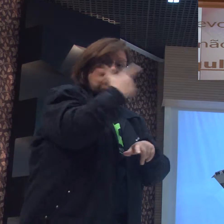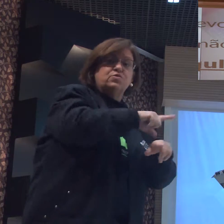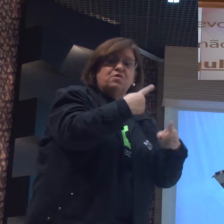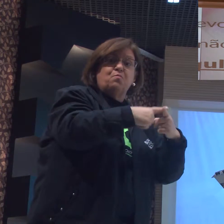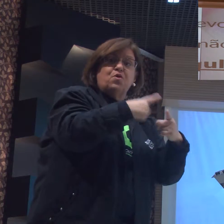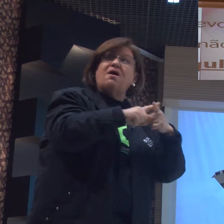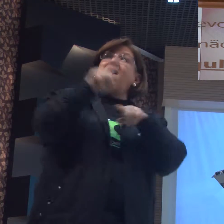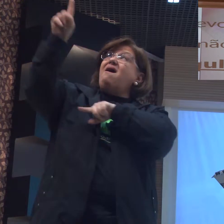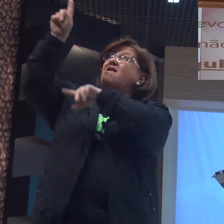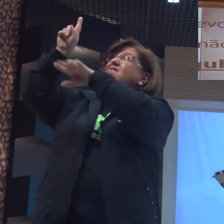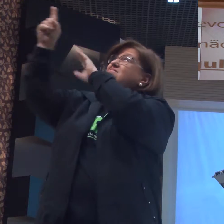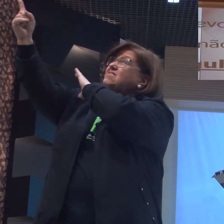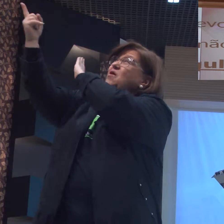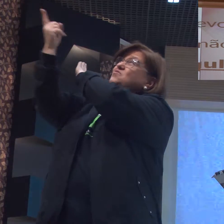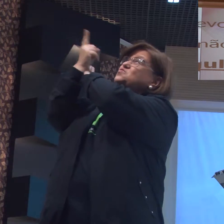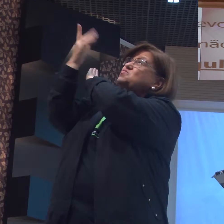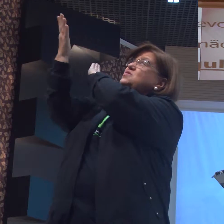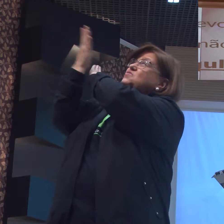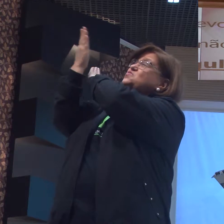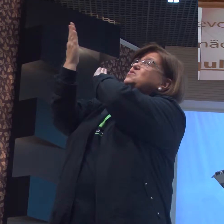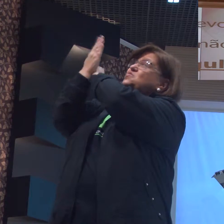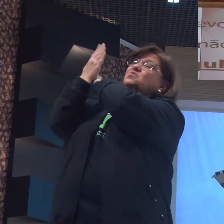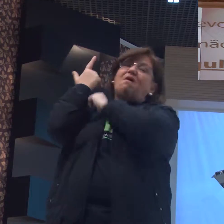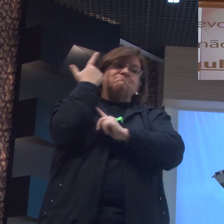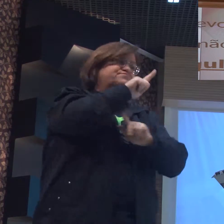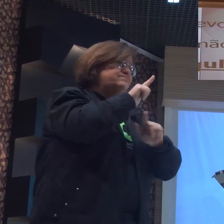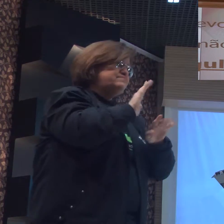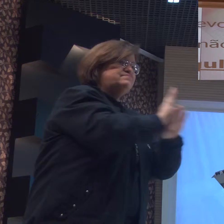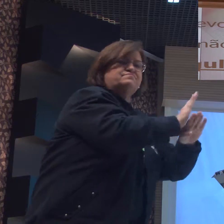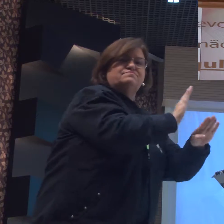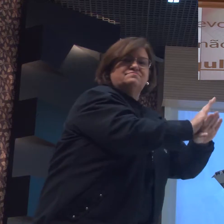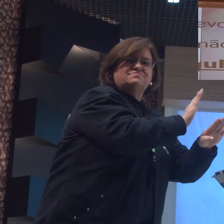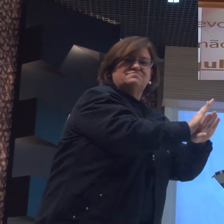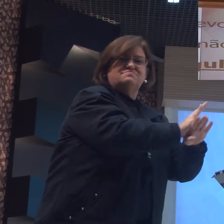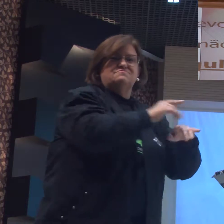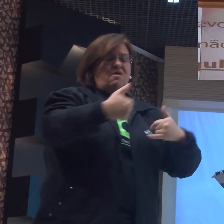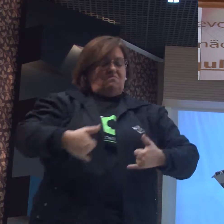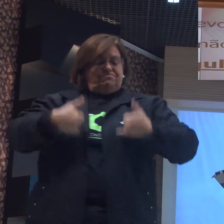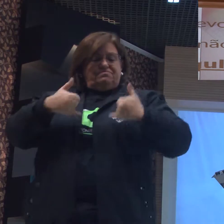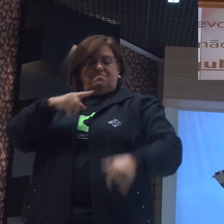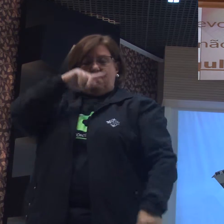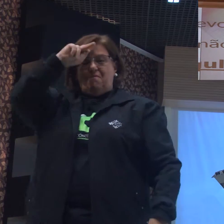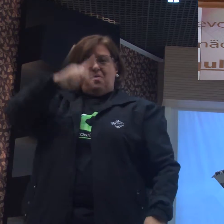não se tornaram prepotentes e individualistas.